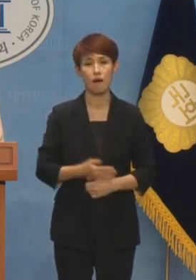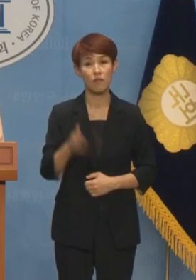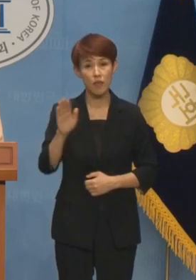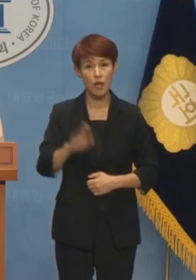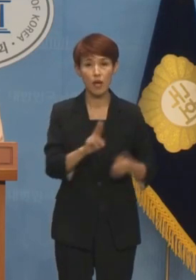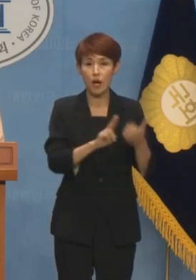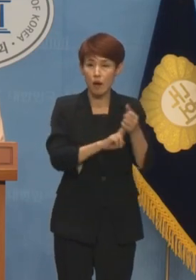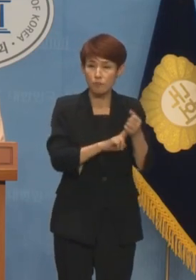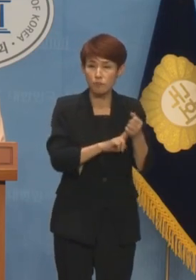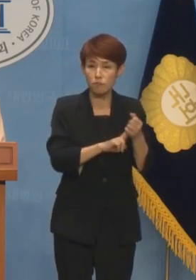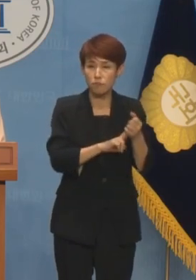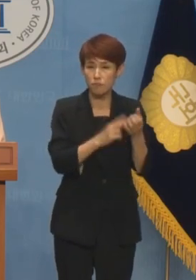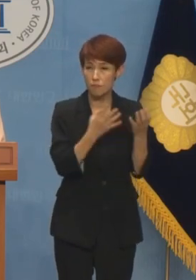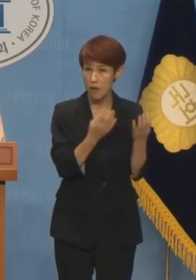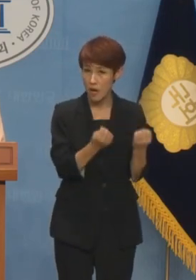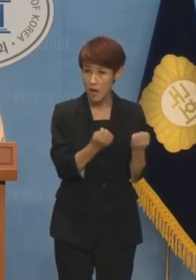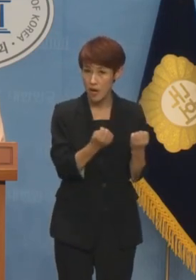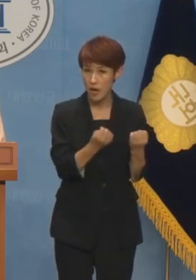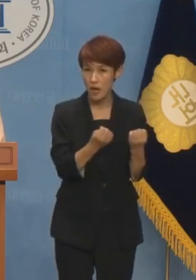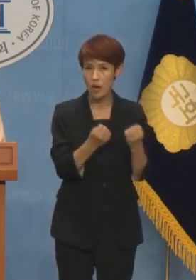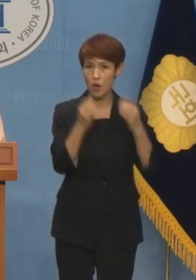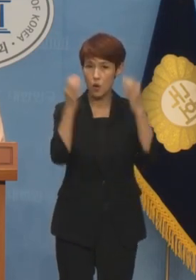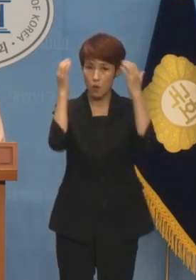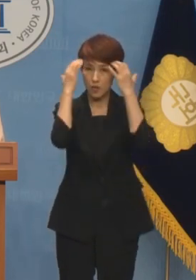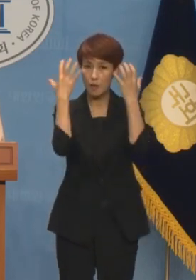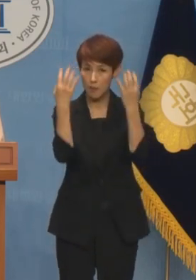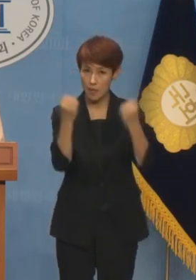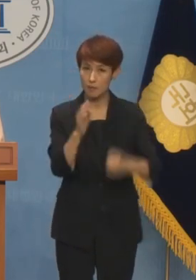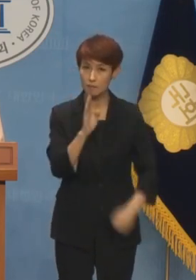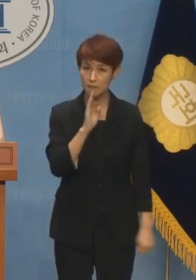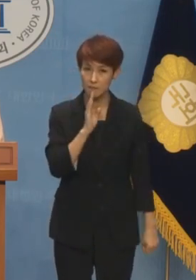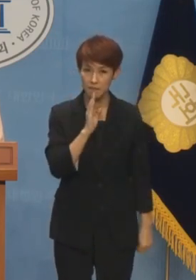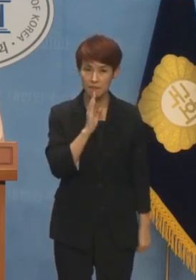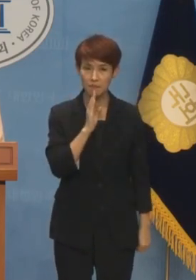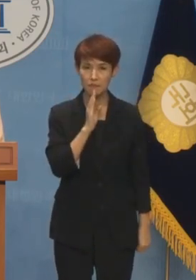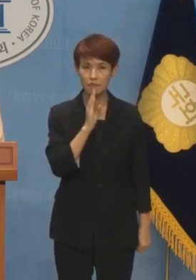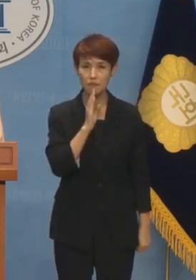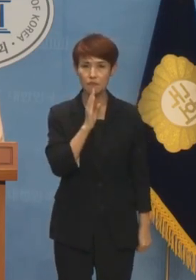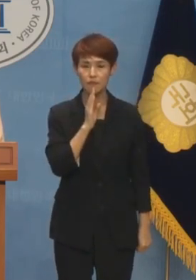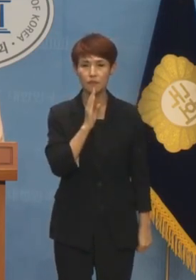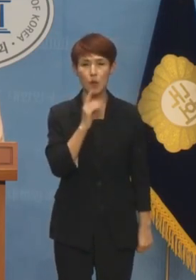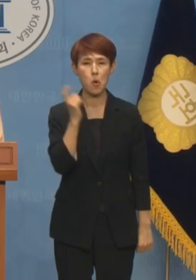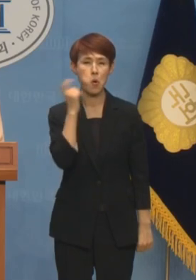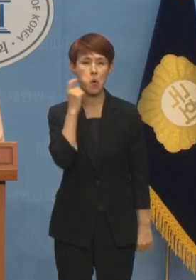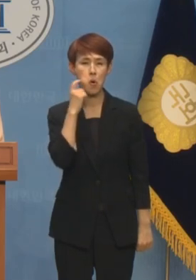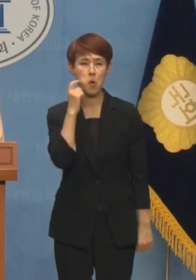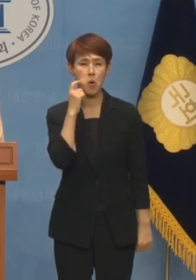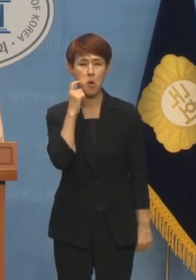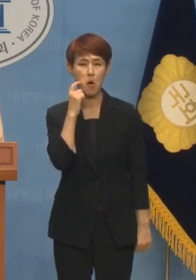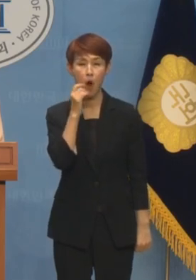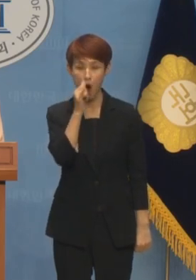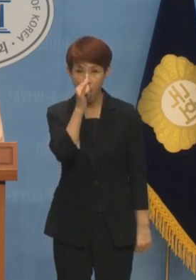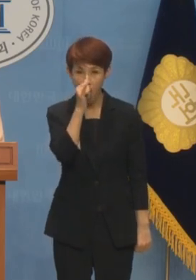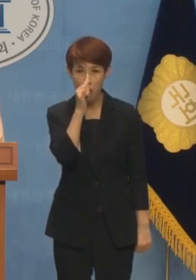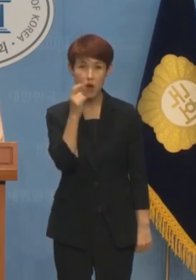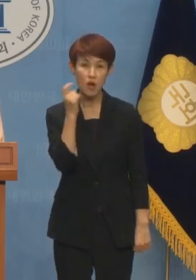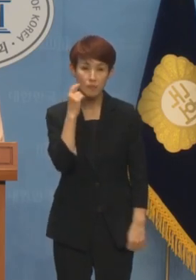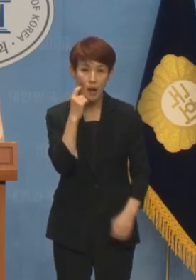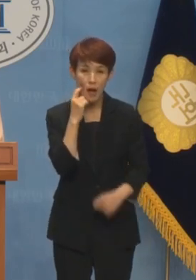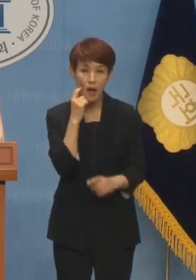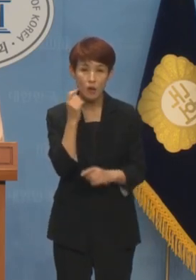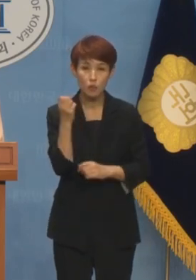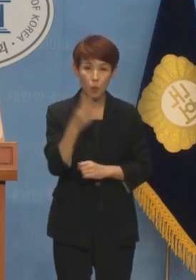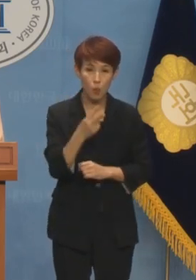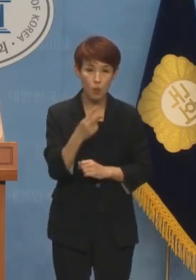감추는 게 많으면 고뇌가 많기 마련입니다. 거짓말을 하게 되면 거짓말이 거짓말을 낳게